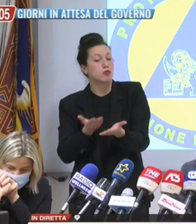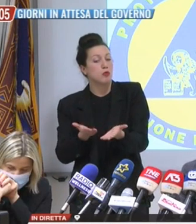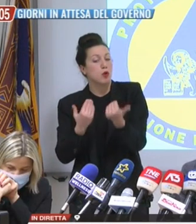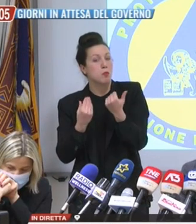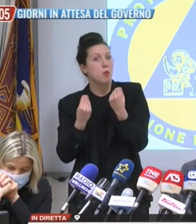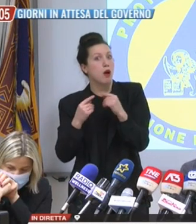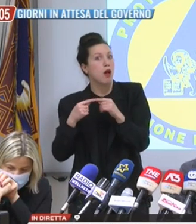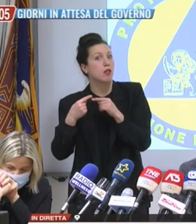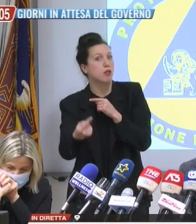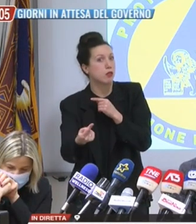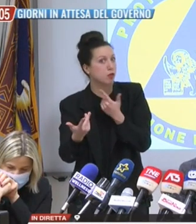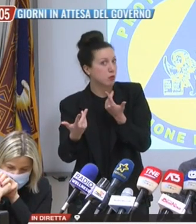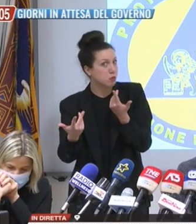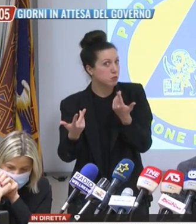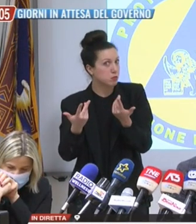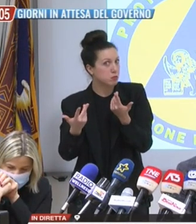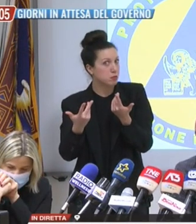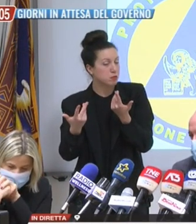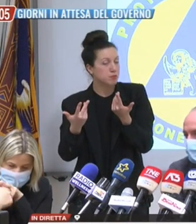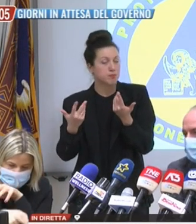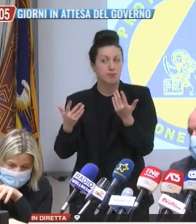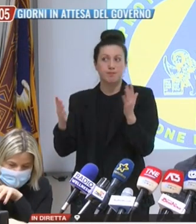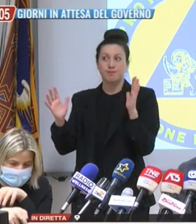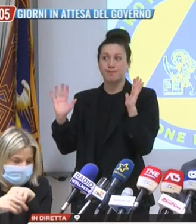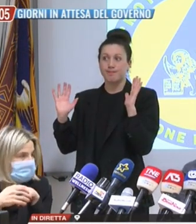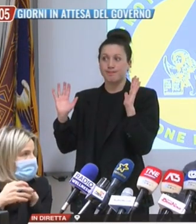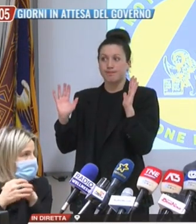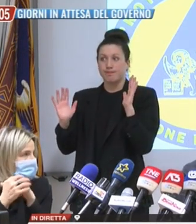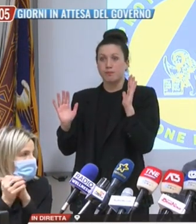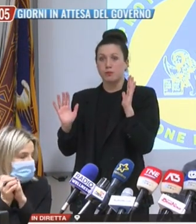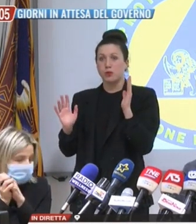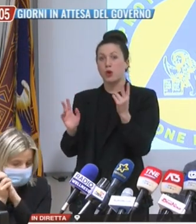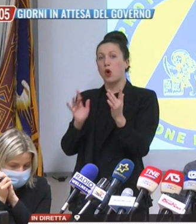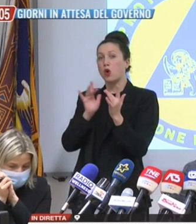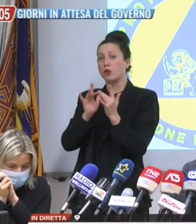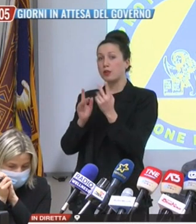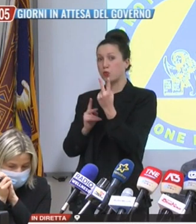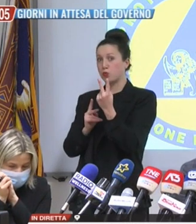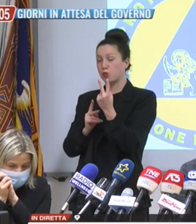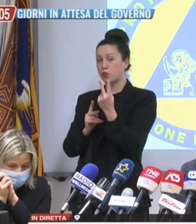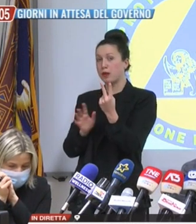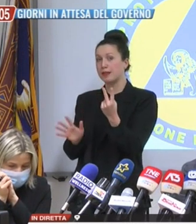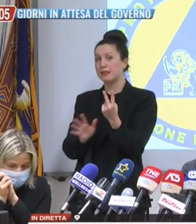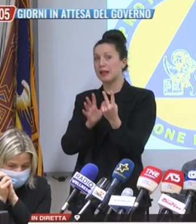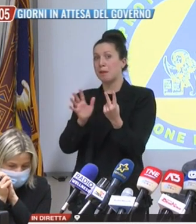Stando un contatto, anzi... A due contatti, disponibilità immediata, però è tutto da